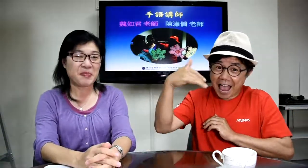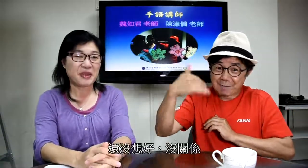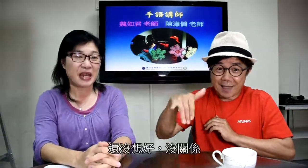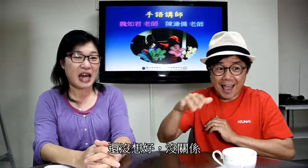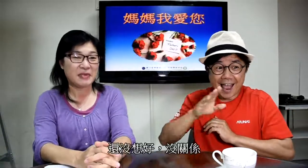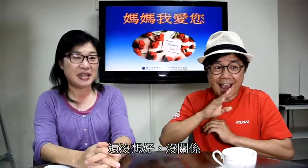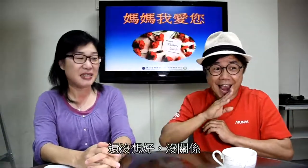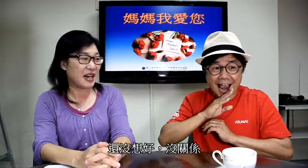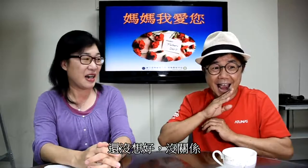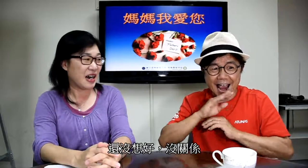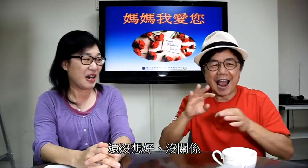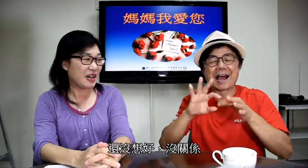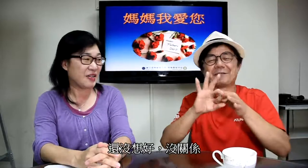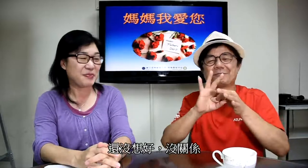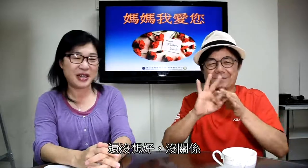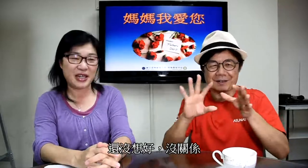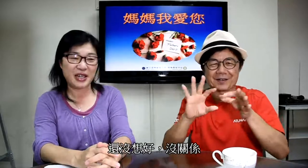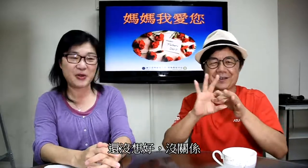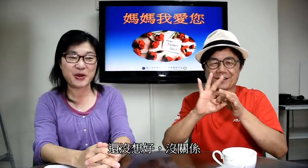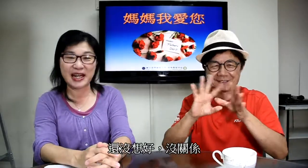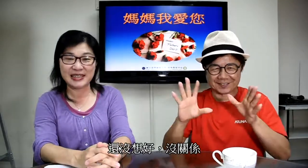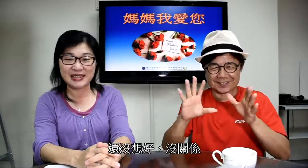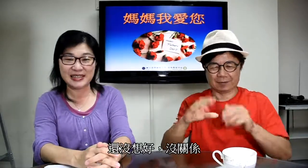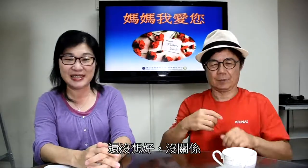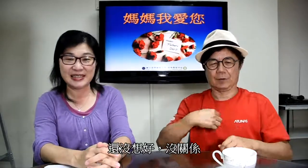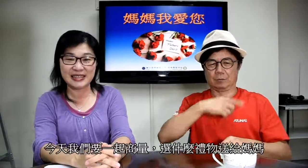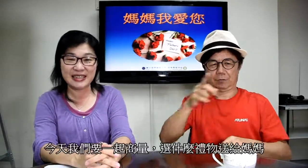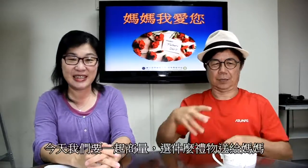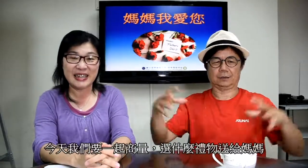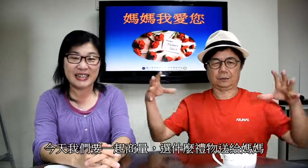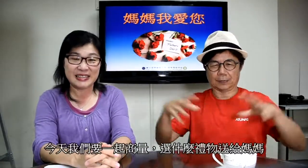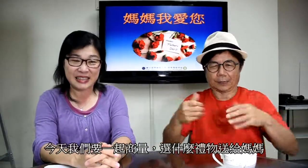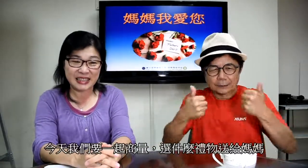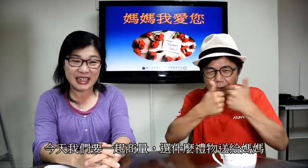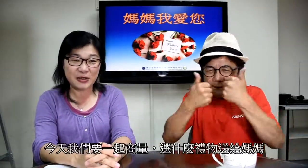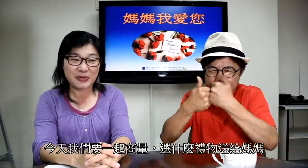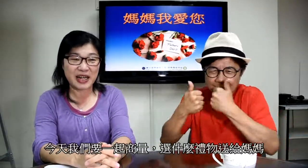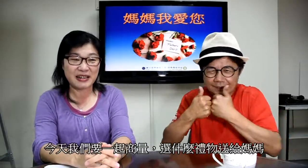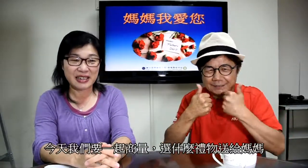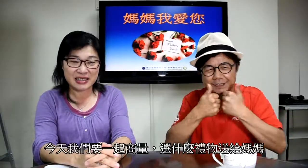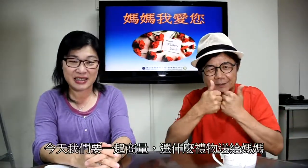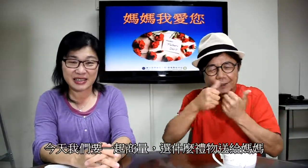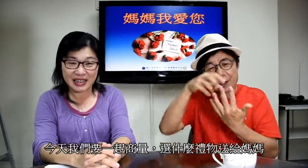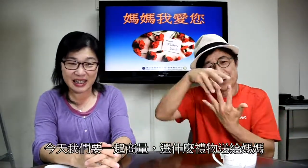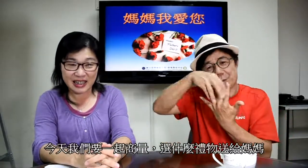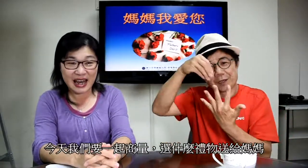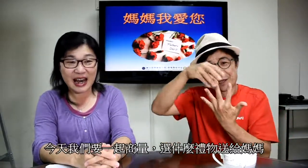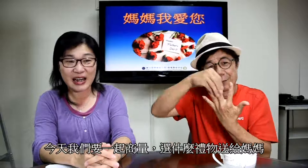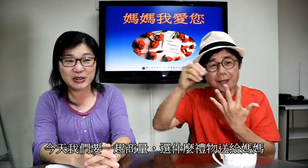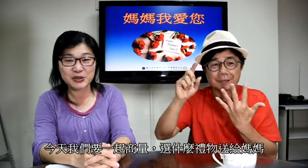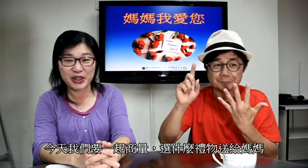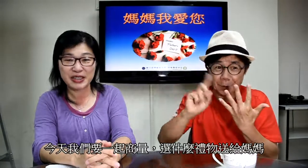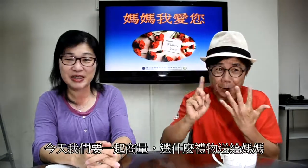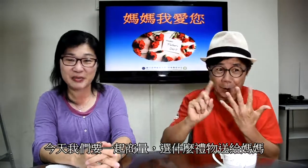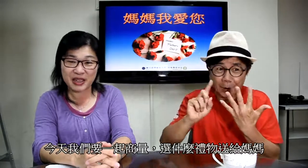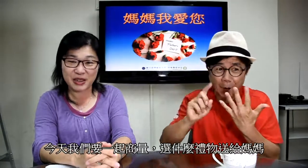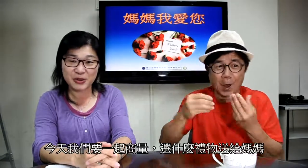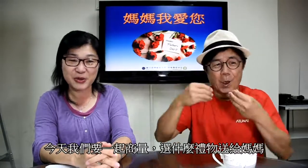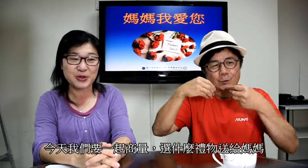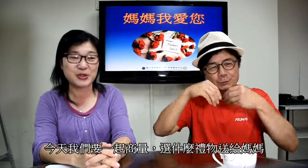还没想好，没关系。今天我们要一起商量选什么礼物